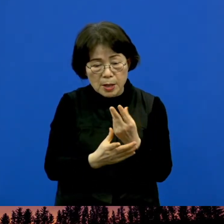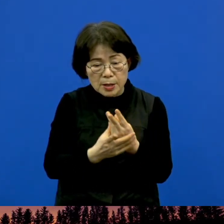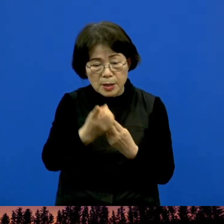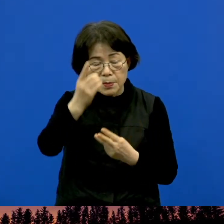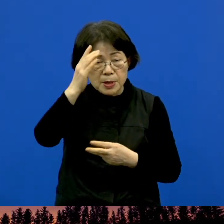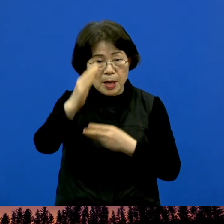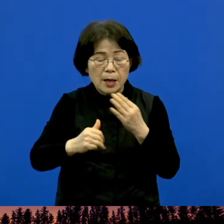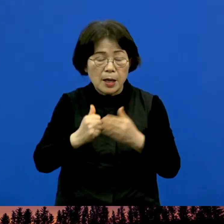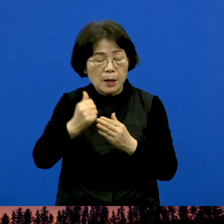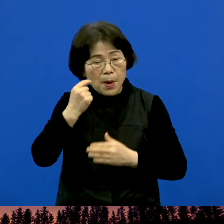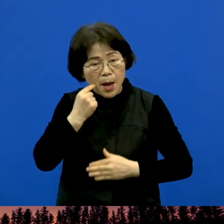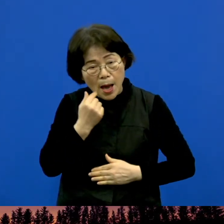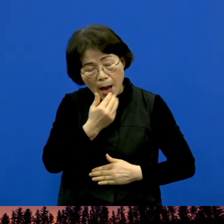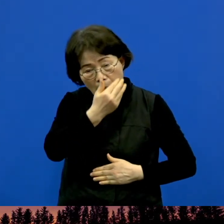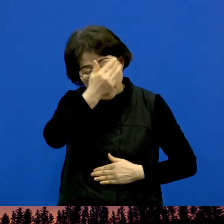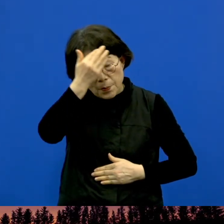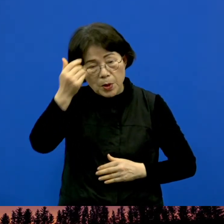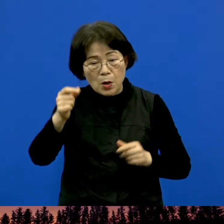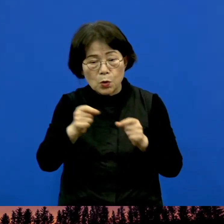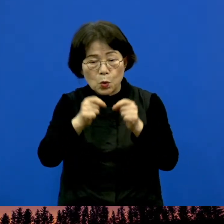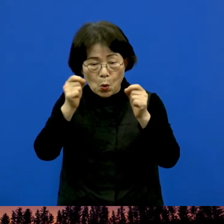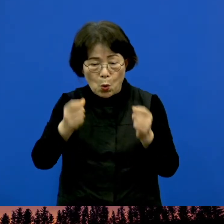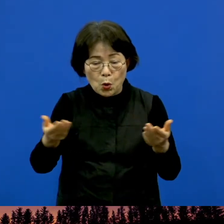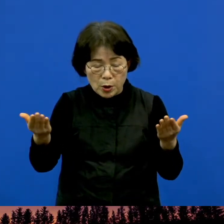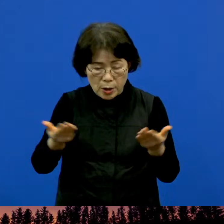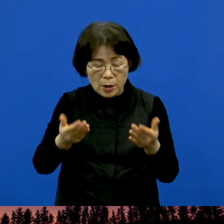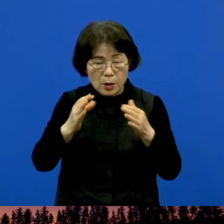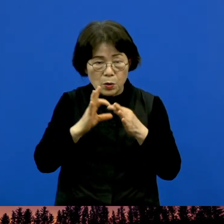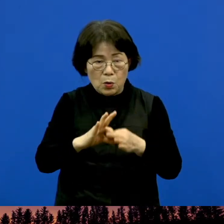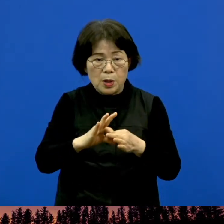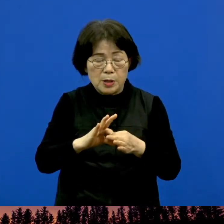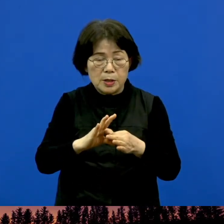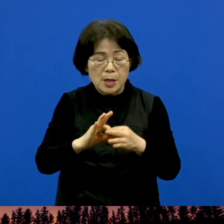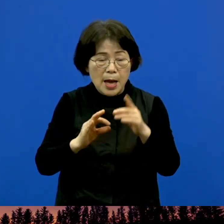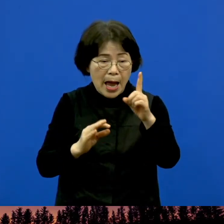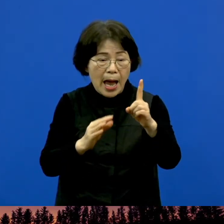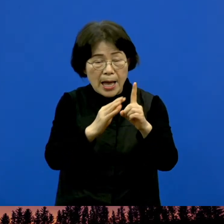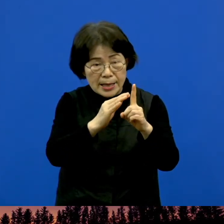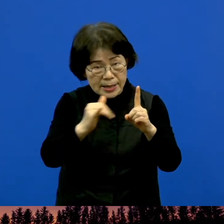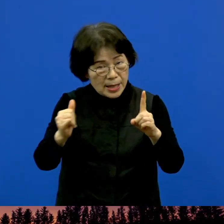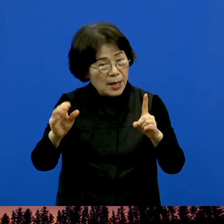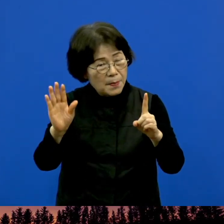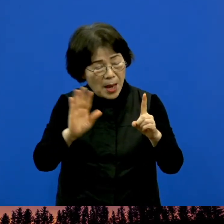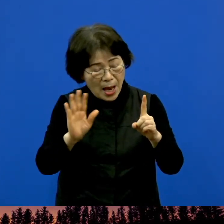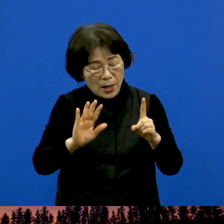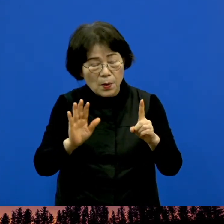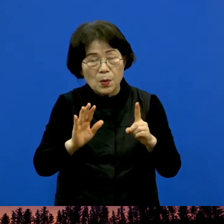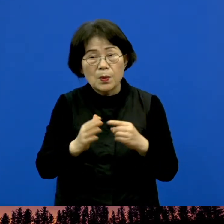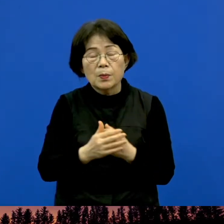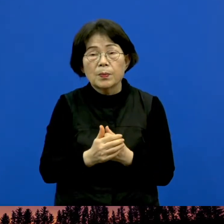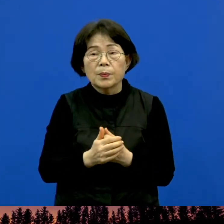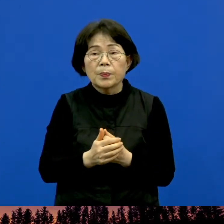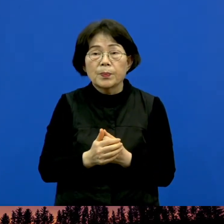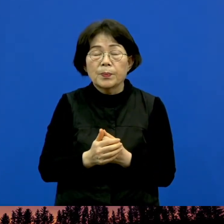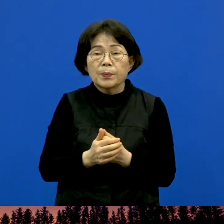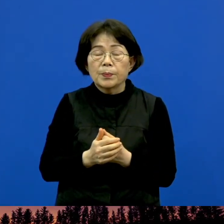하나님의 아름다운 동력에 의해서 그러고 그래서 한 사람의 영웅, 한 사람의 히어로를 세우는 것은 비성경적이에요.